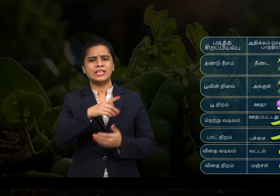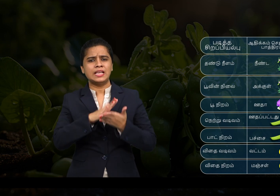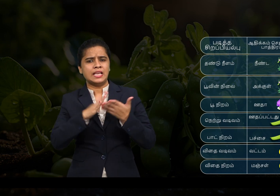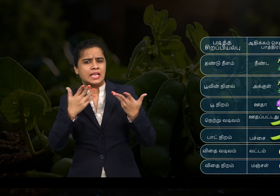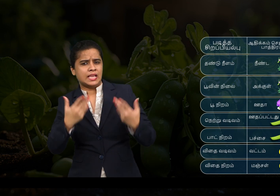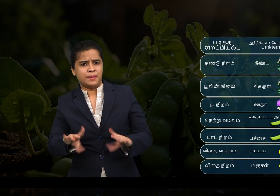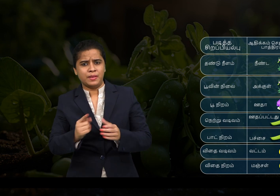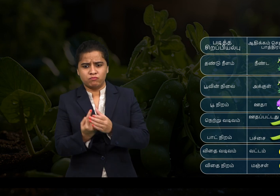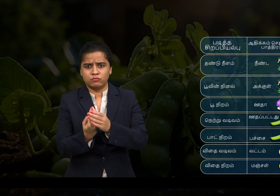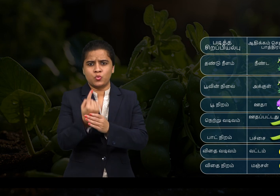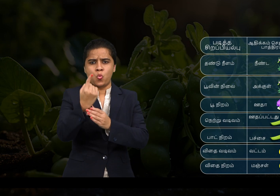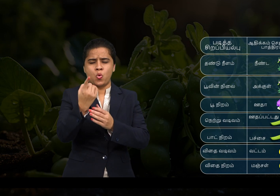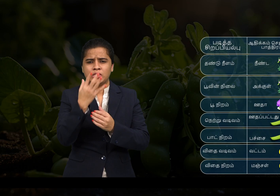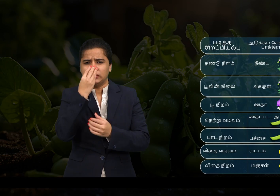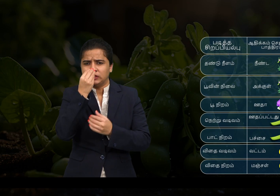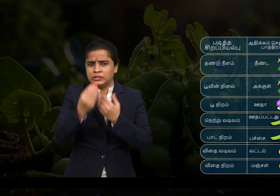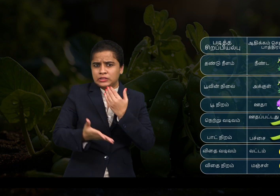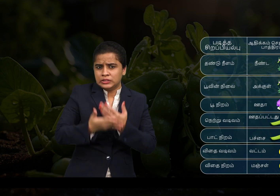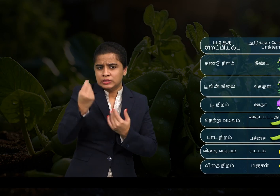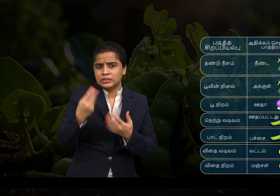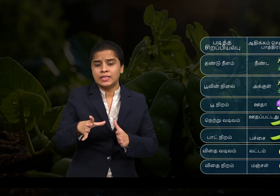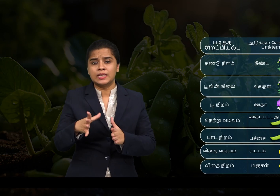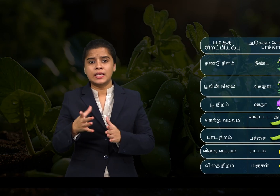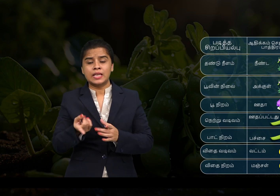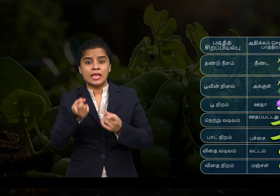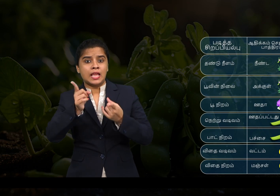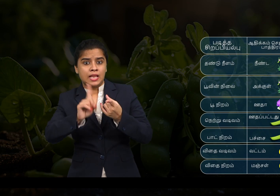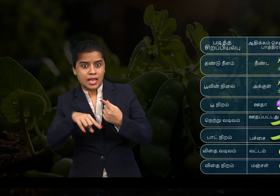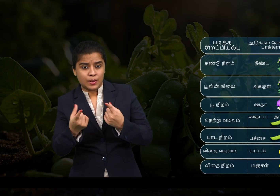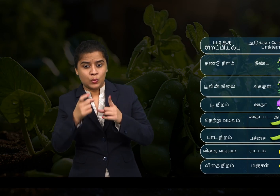தொட்டிகளிலோ கூட பரிசோதனைகளை மேற்கொள்வதில் எளிதாக வளர்க்கலாம்.